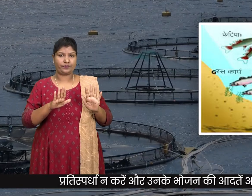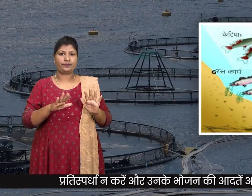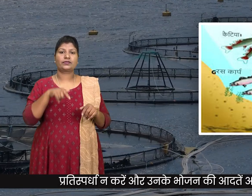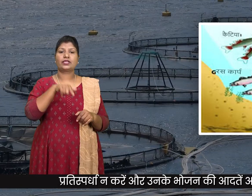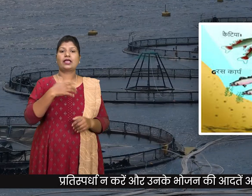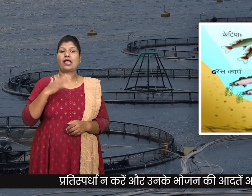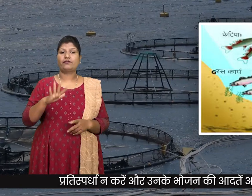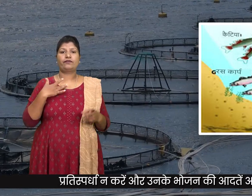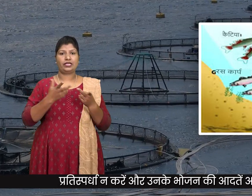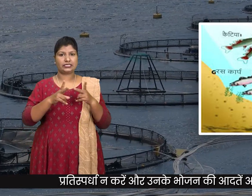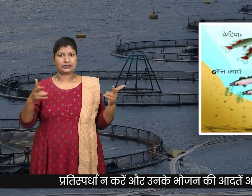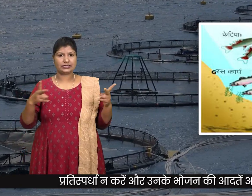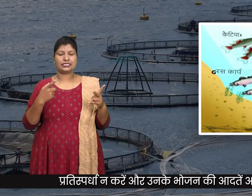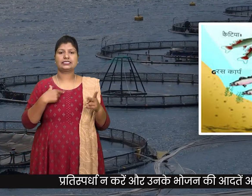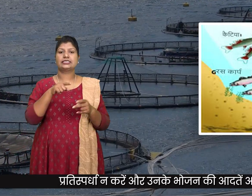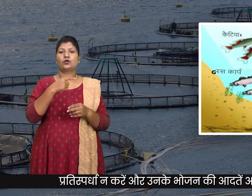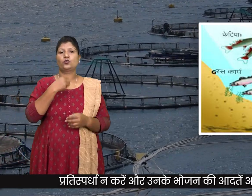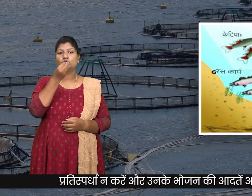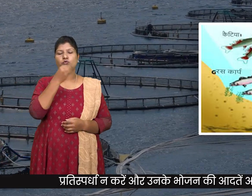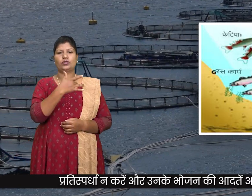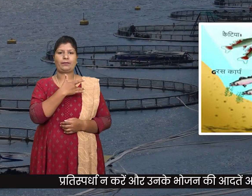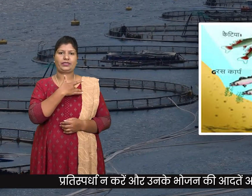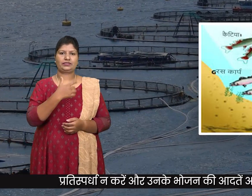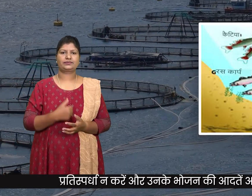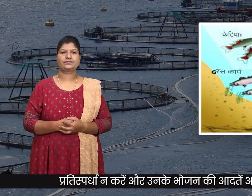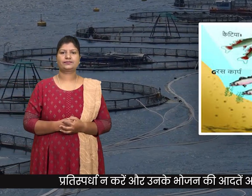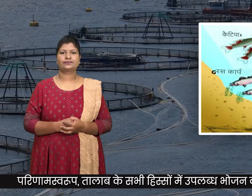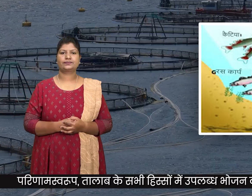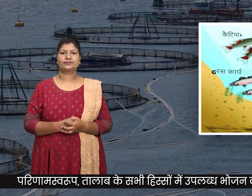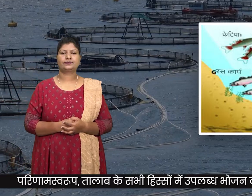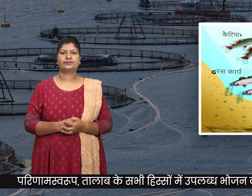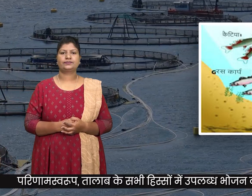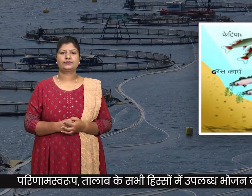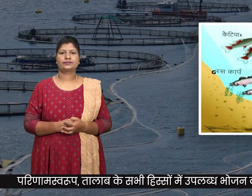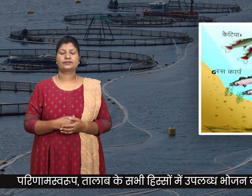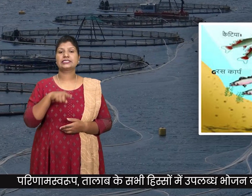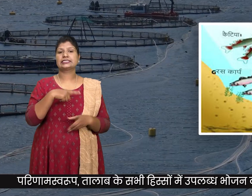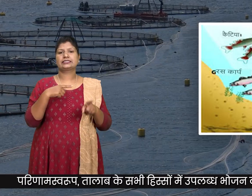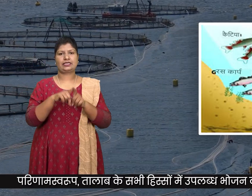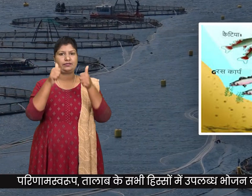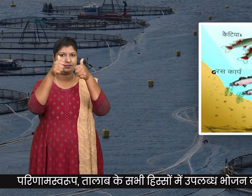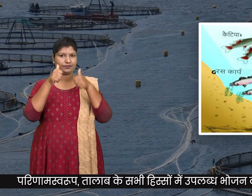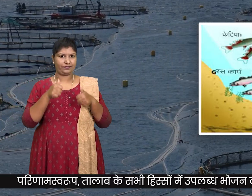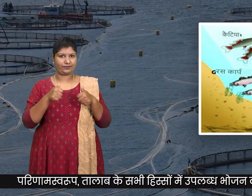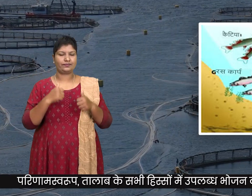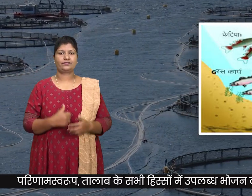और उनके भोजन की आदतें अलग-अलग हो। परिणाम स्वरूप तालाब के सभी हिस्सों